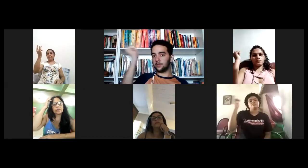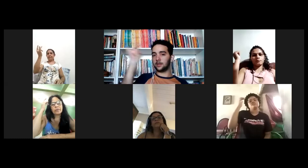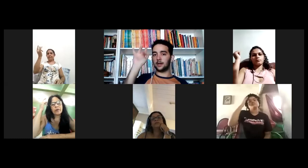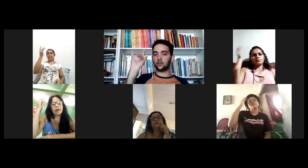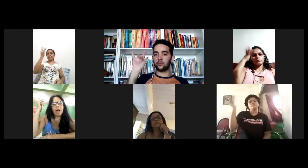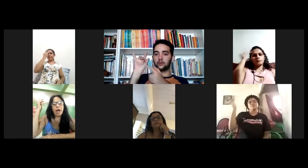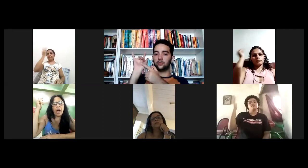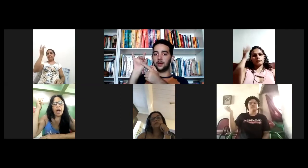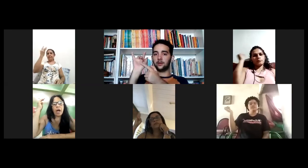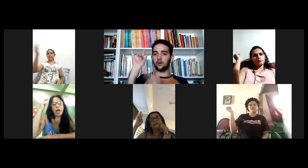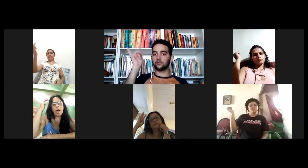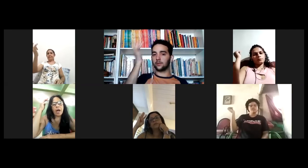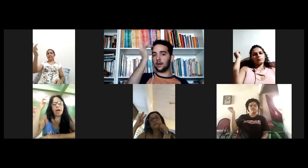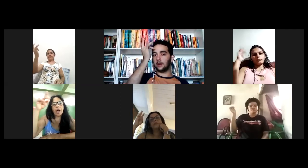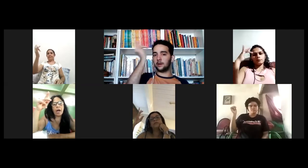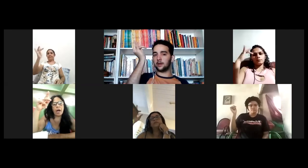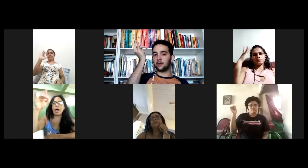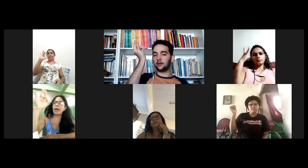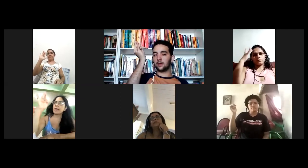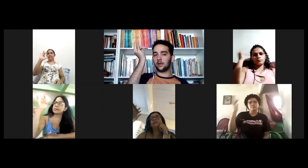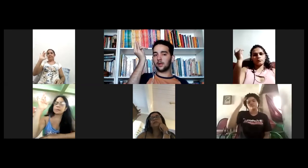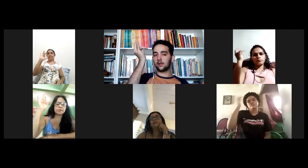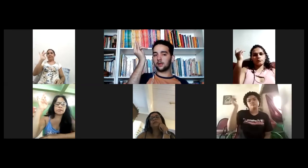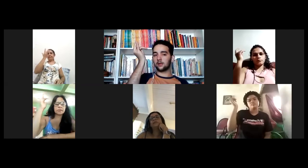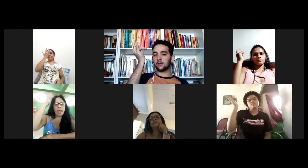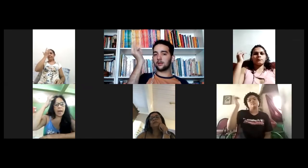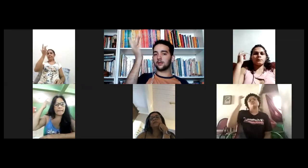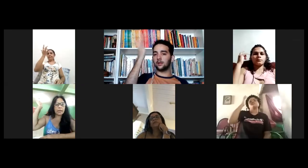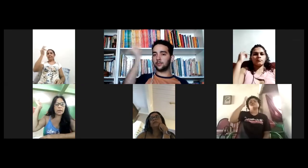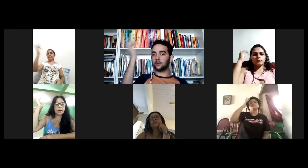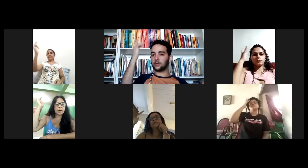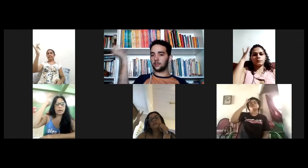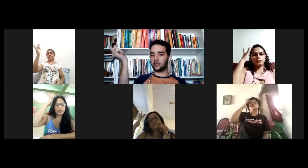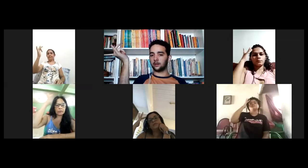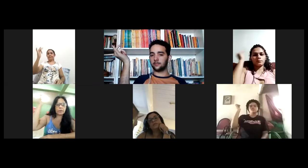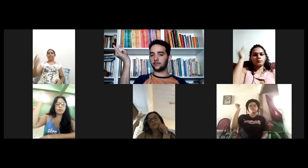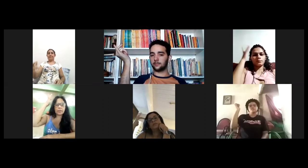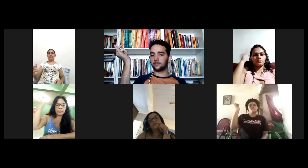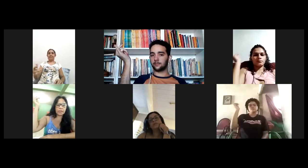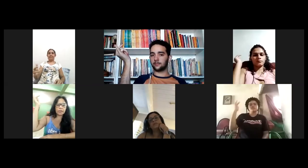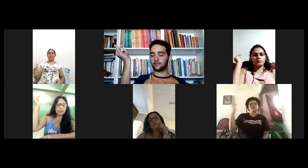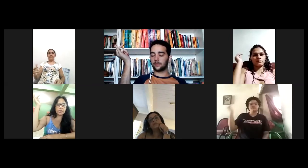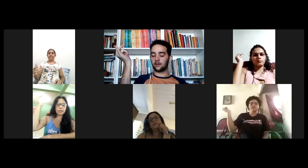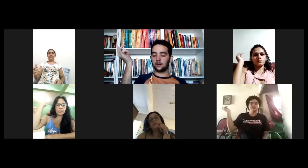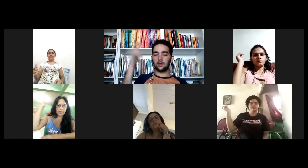depois de amanhã, é com o dedo do meio, ó. Amanhã, depois de amanhã,